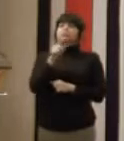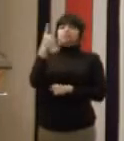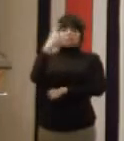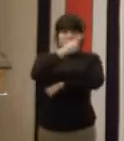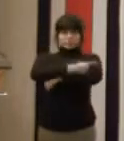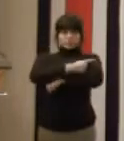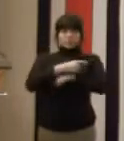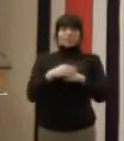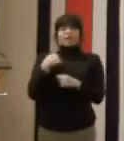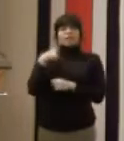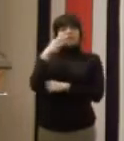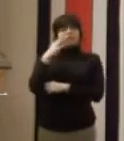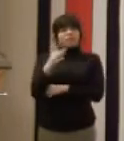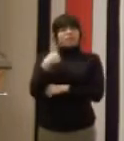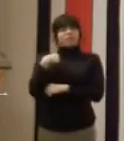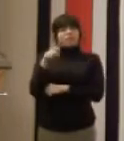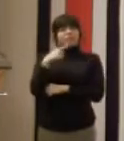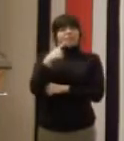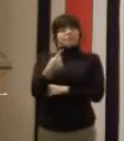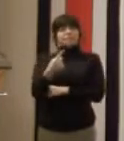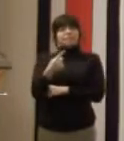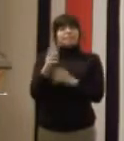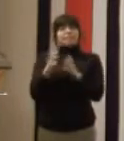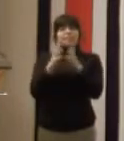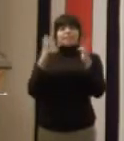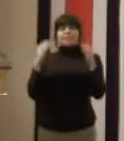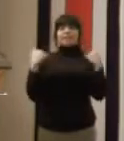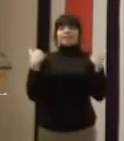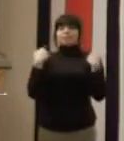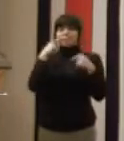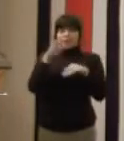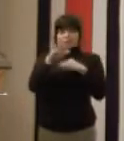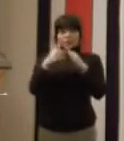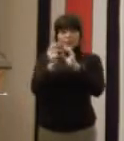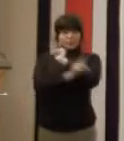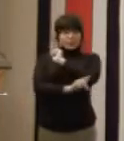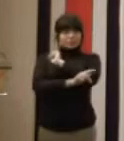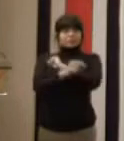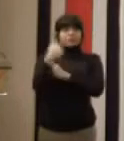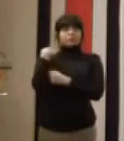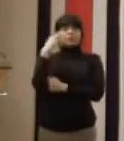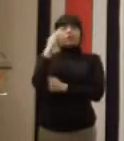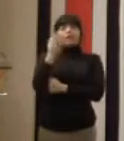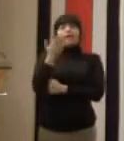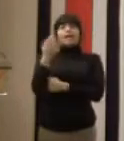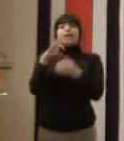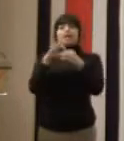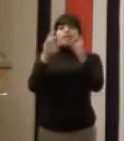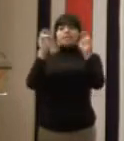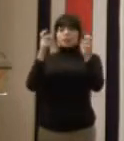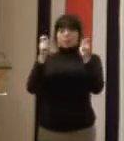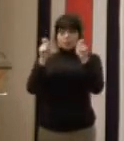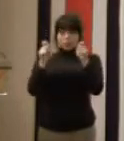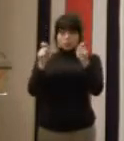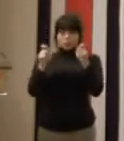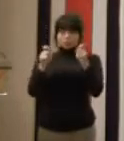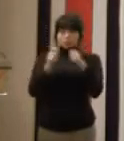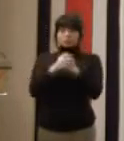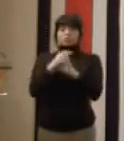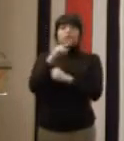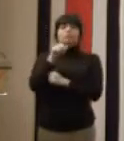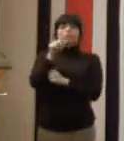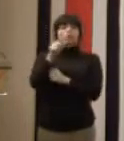un día, creo que debo decirlo, de gran júbilo para el país. Creo que en materia de educación es